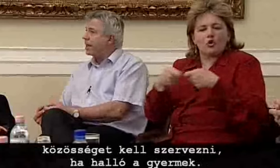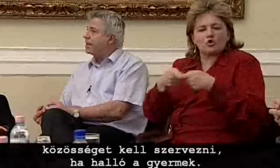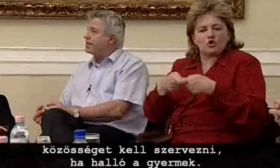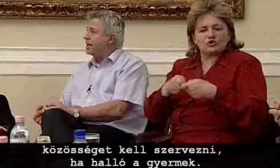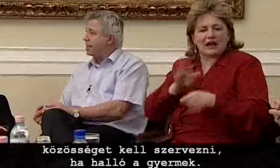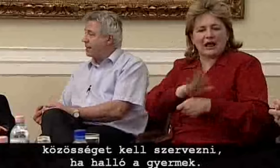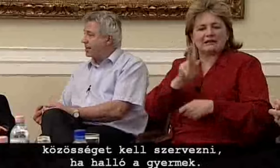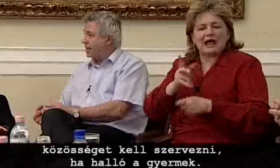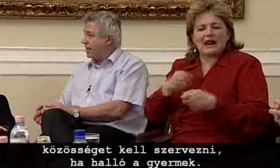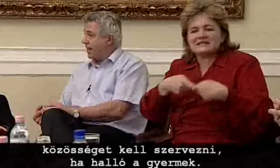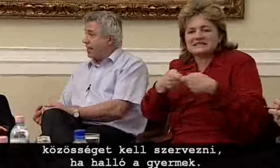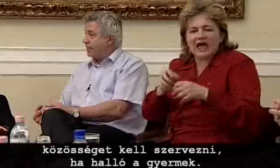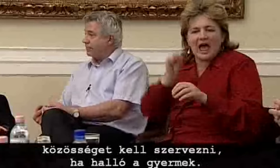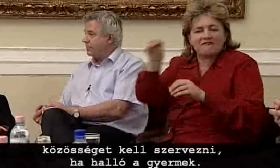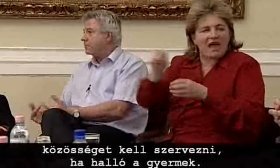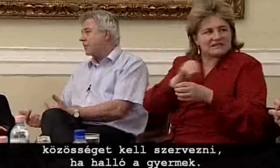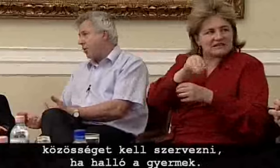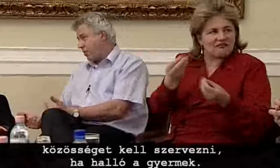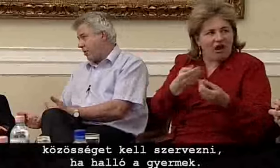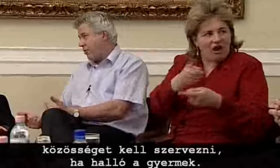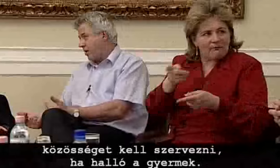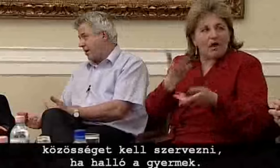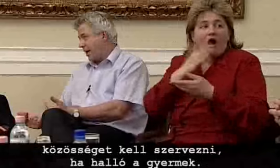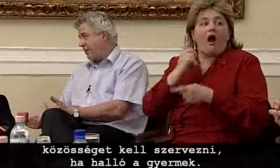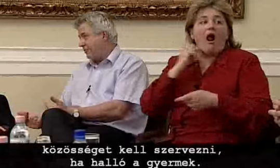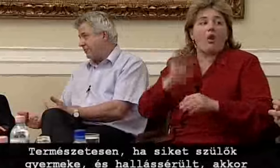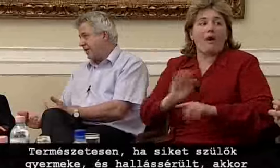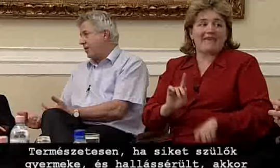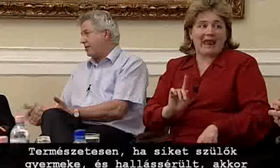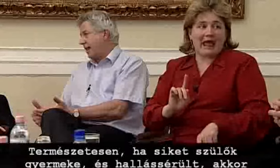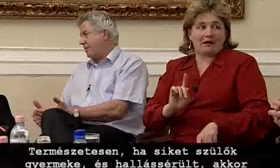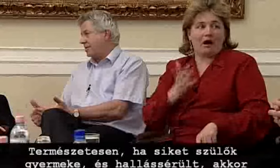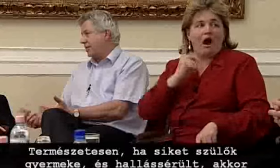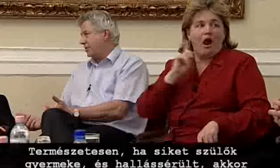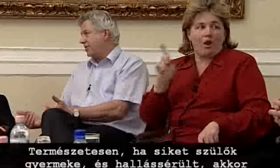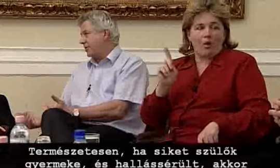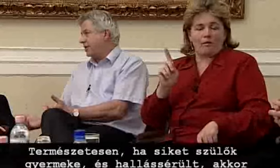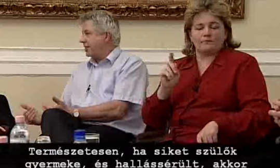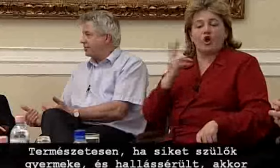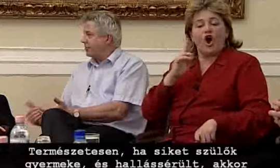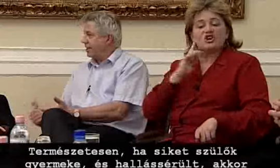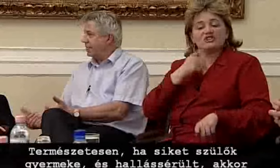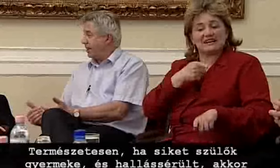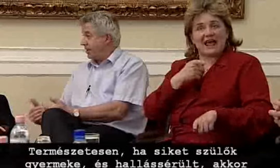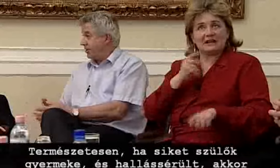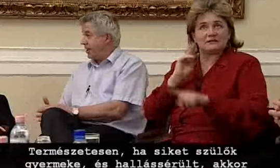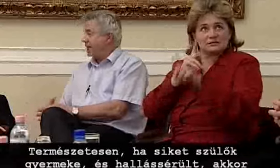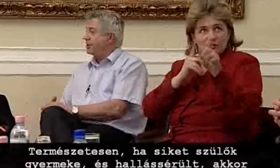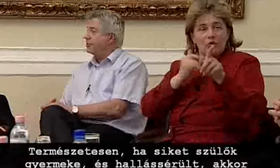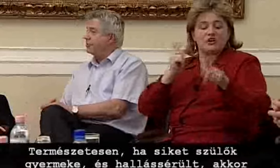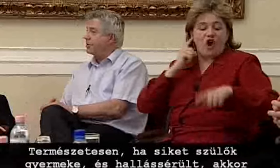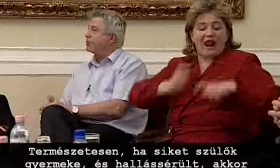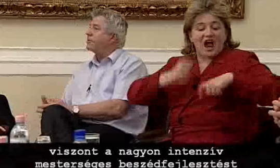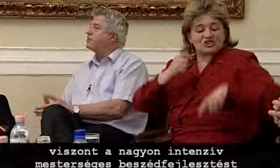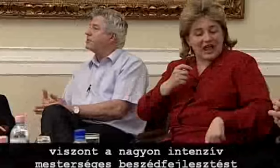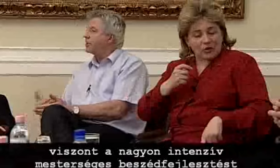kell szervezni, ha halló a gyerek. Természetesen, ha a siket szülők gyermeke is